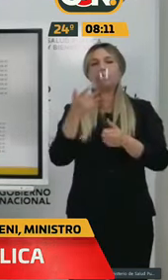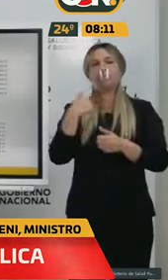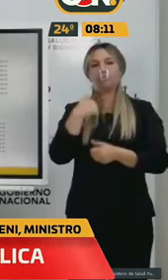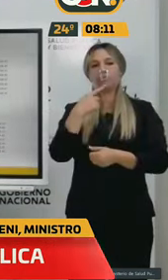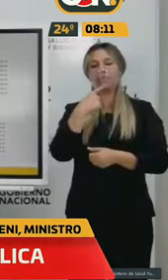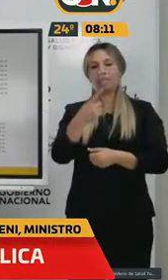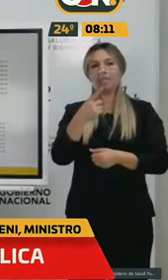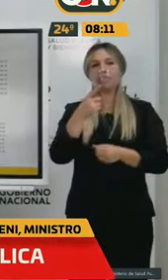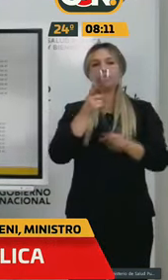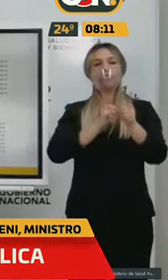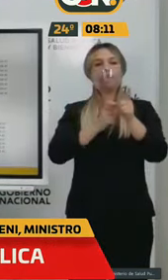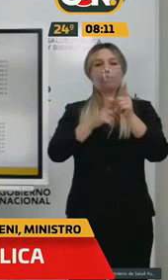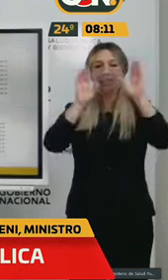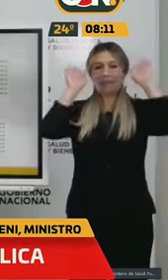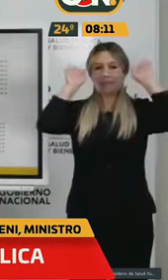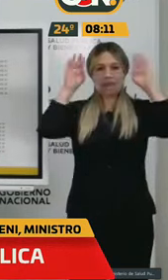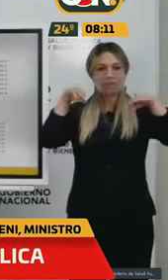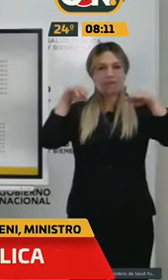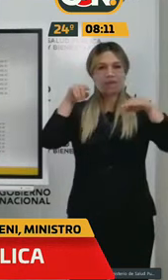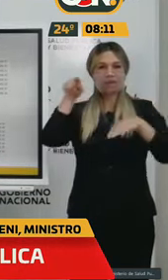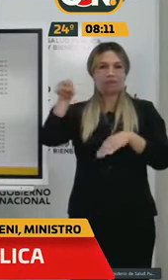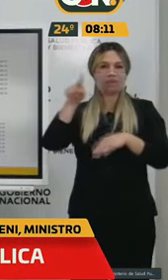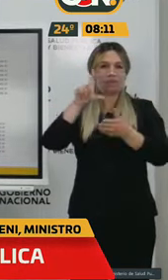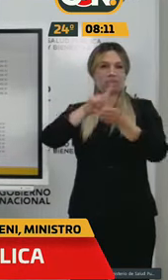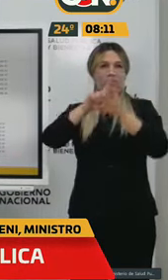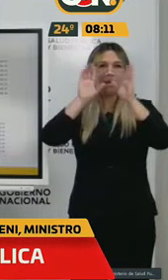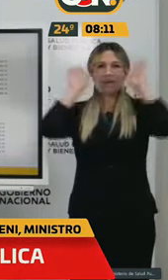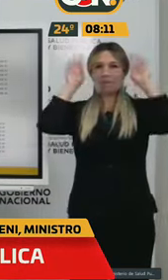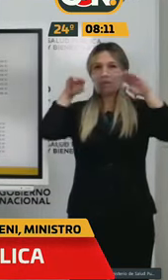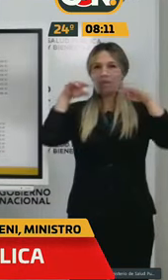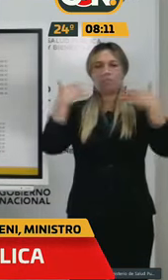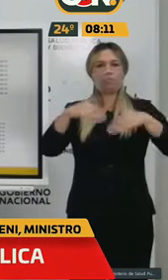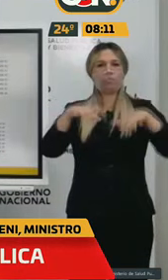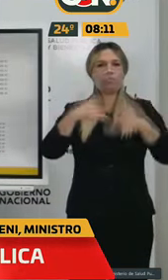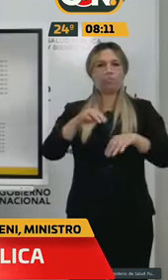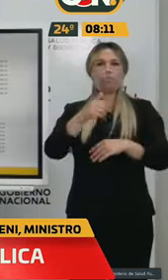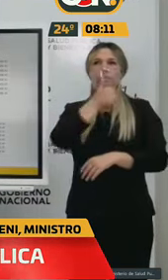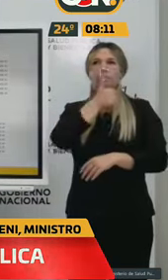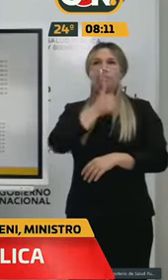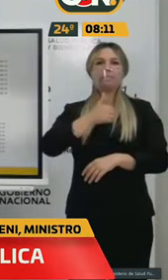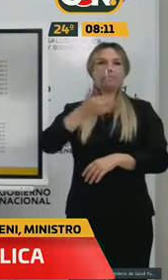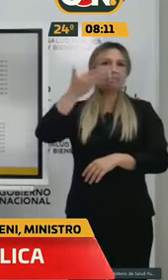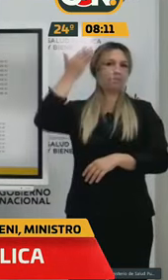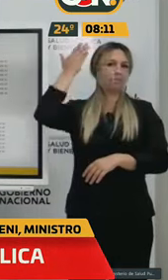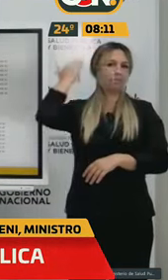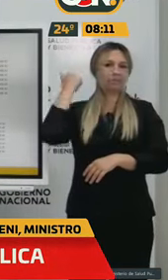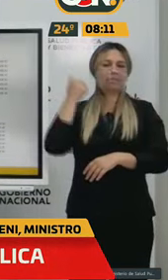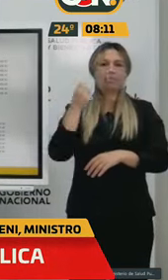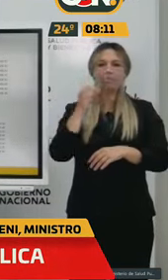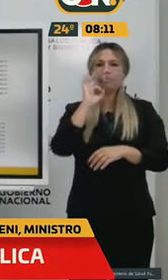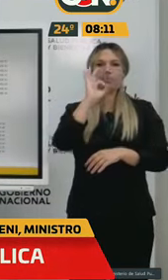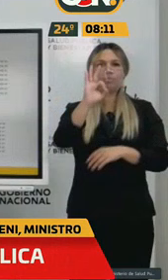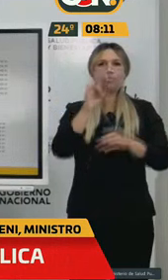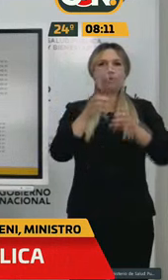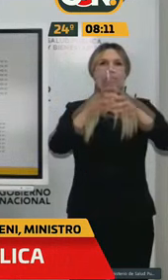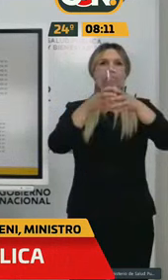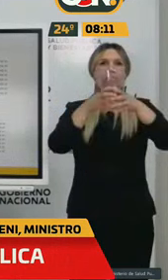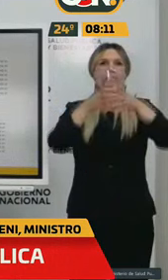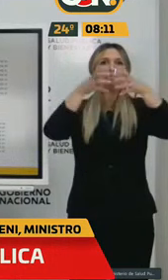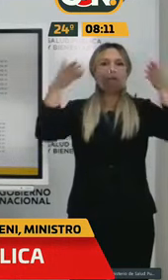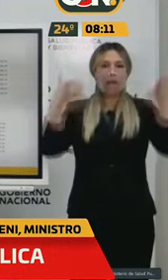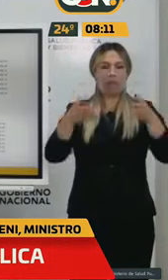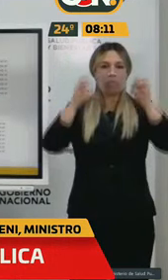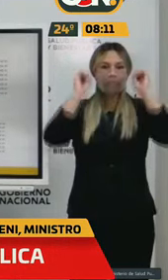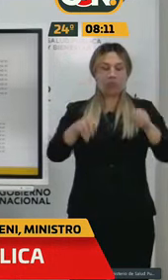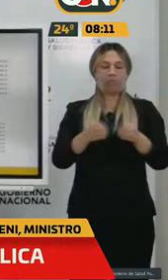destacaría solamente Lambaré, que es el único que ha superado su histórico en la última semana. No obstante,